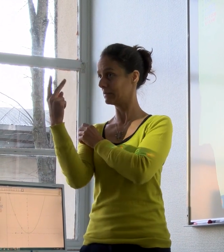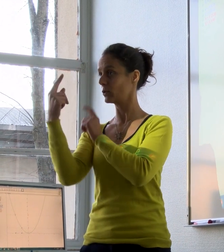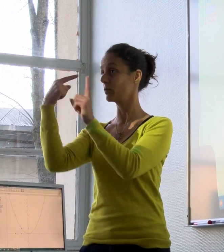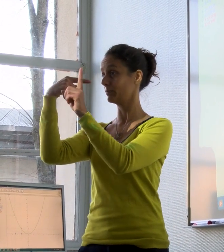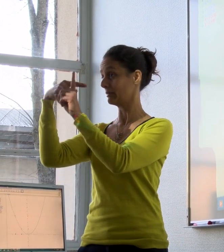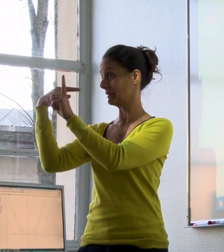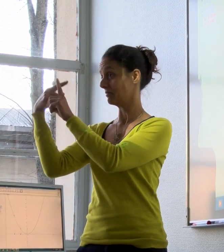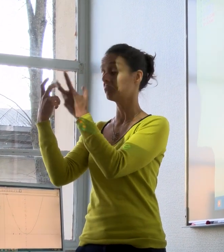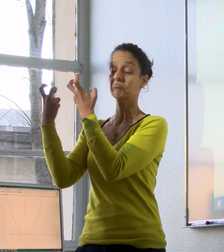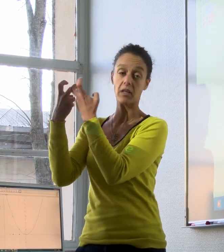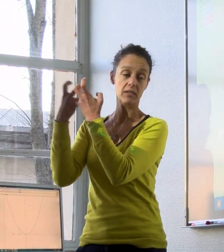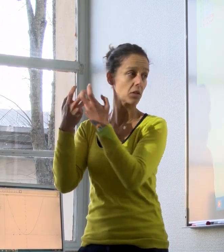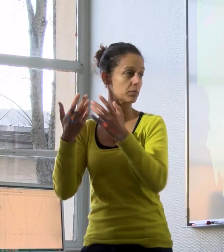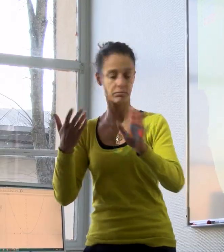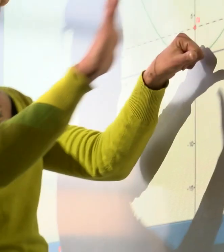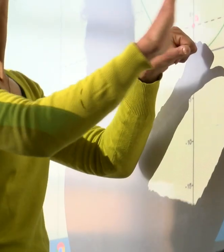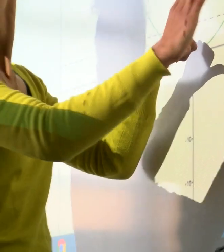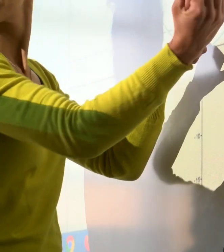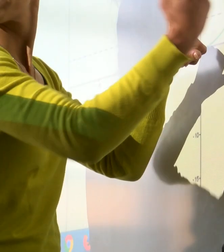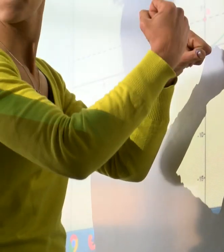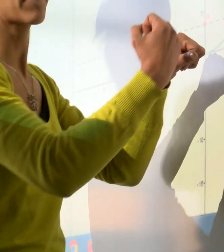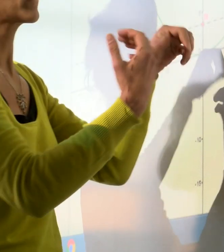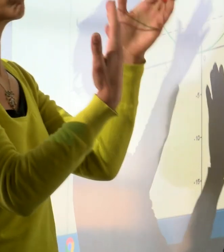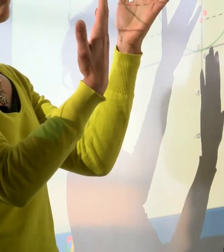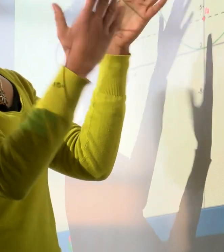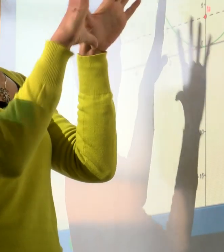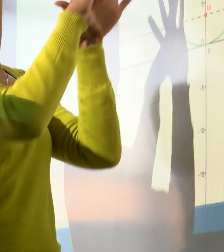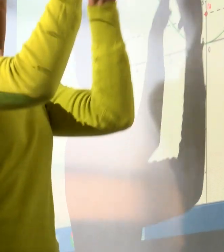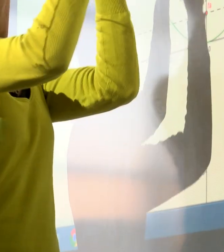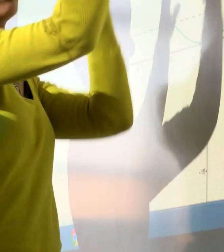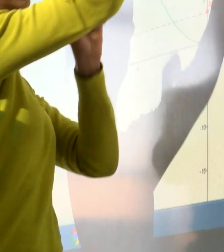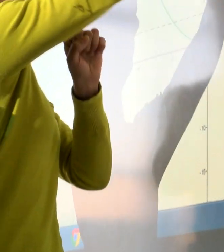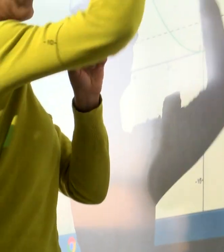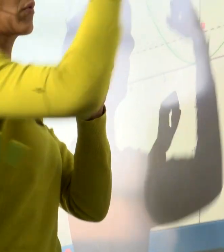que l'enfant comprenne le monde qui l'entoure, et puisse aussi créer, je pense, un imaginaire aussi.